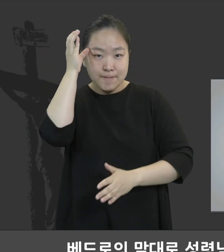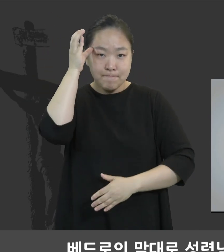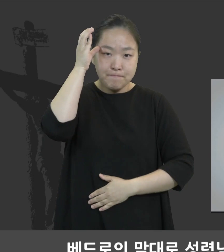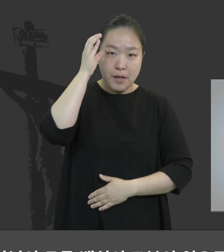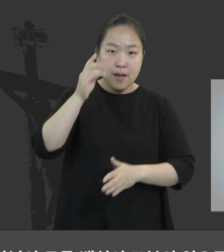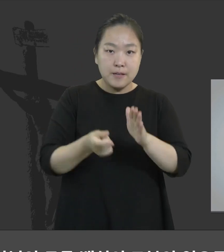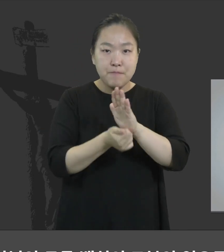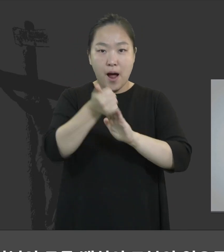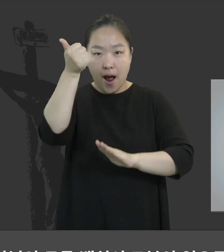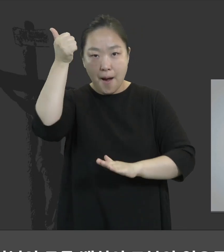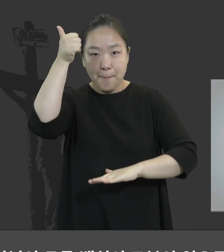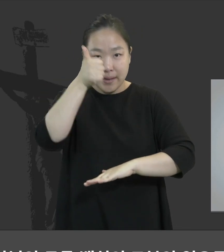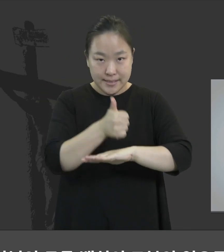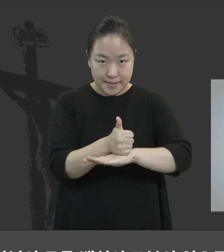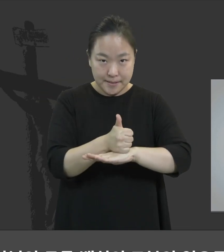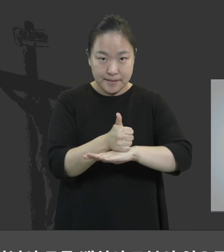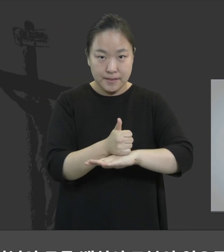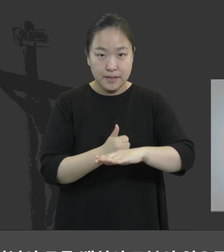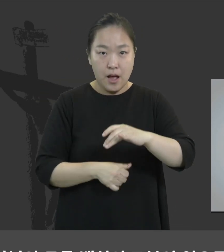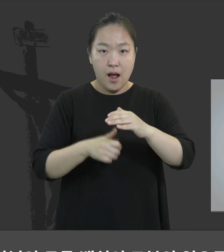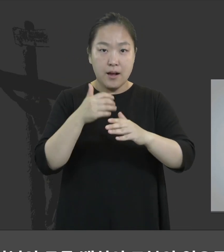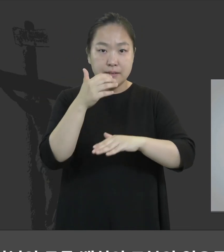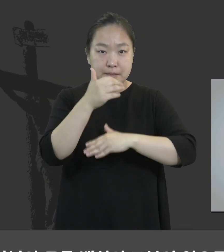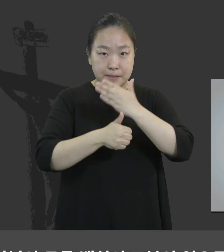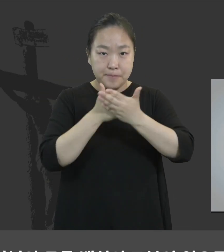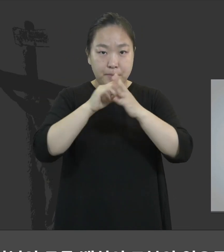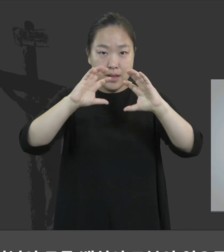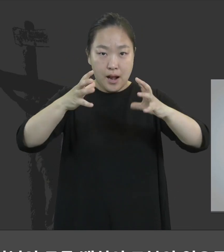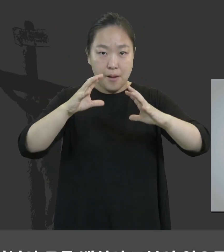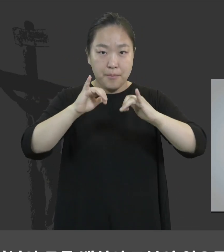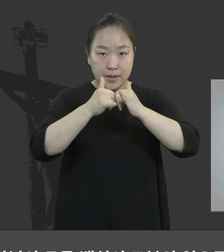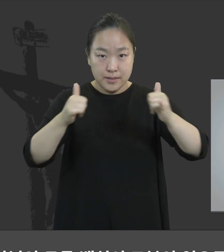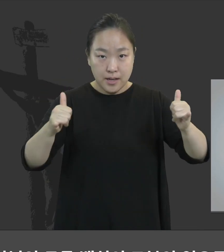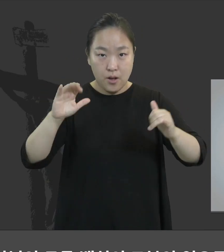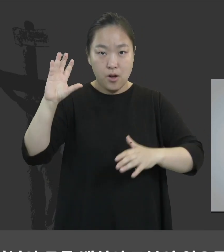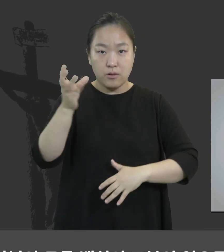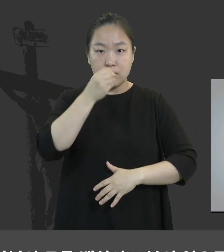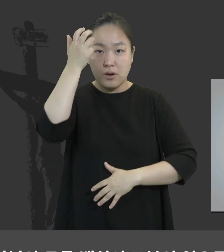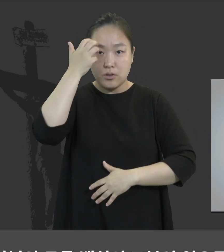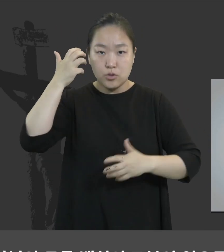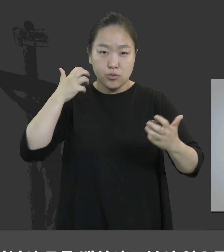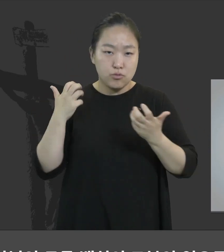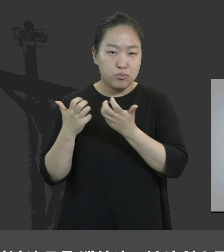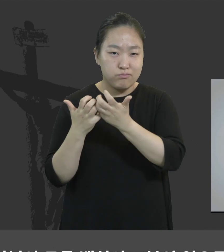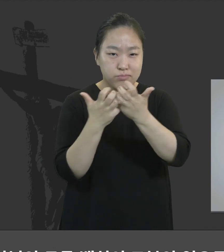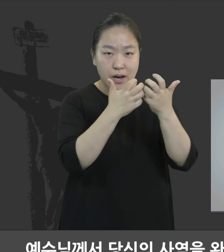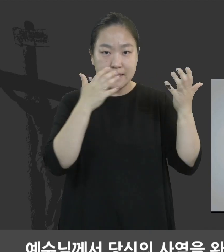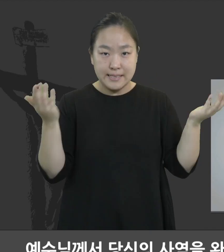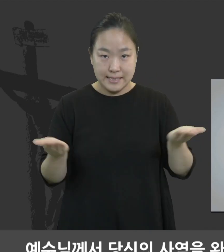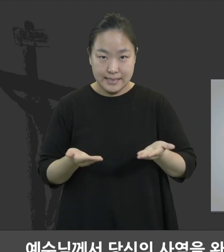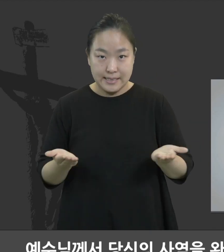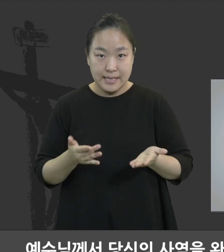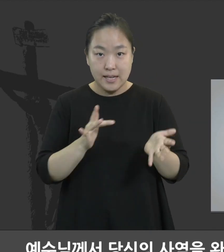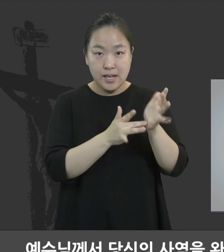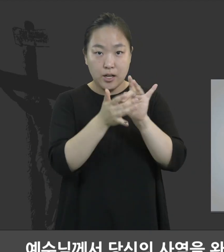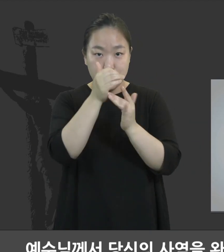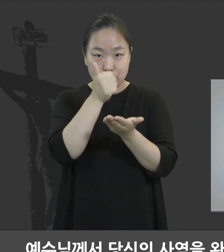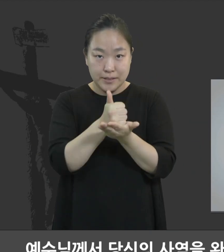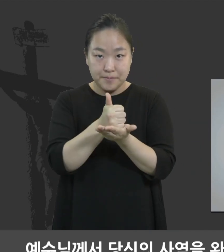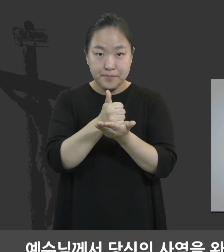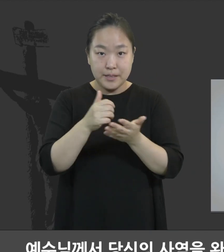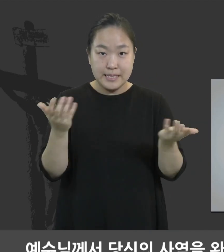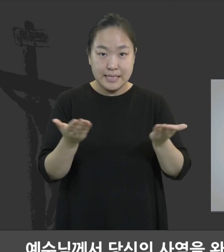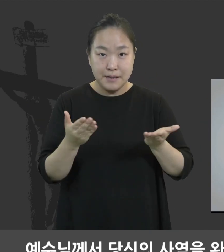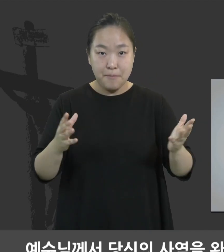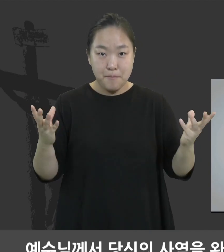성취이자 하나님의 모든 백성이 그분의 영으로 충만해지는 사건이었습니다. 예수님께서